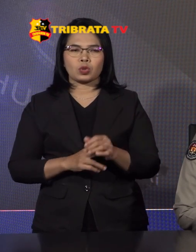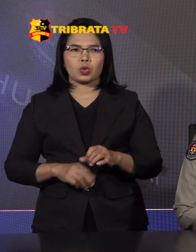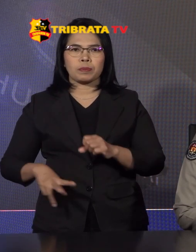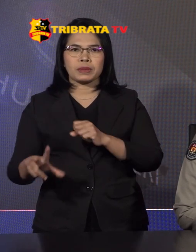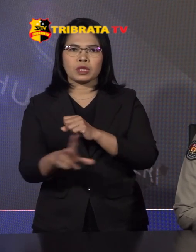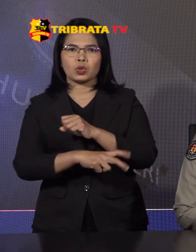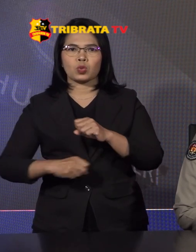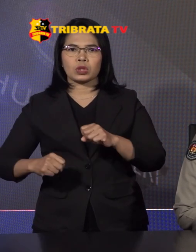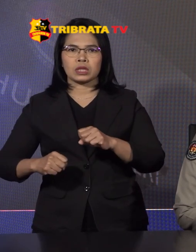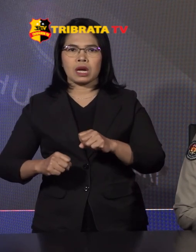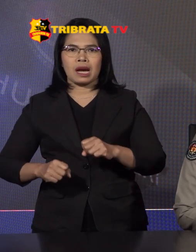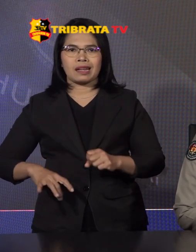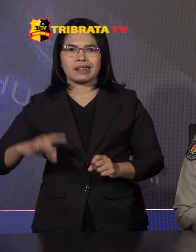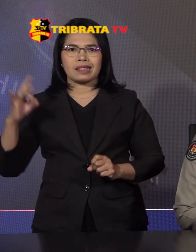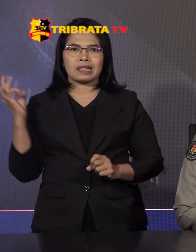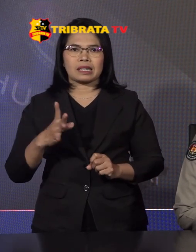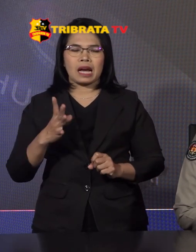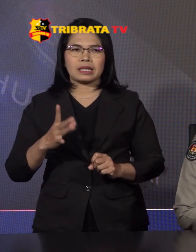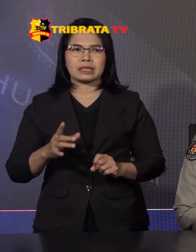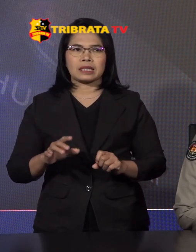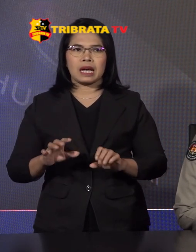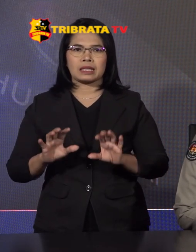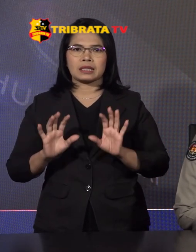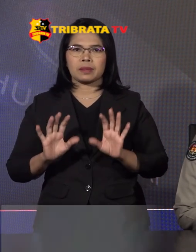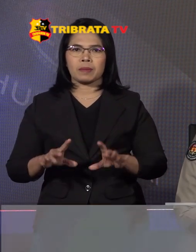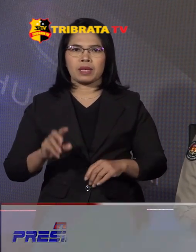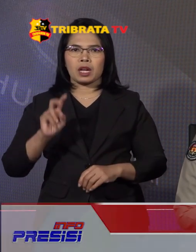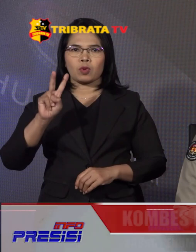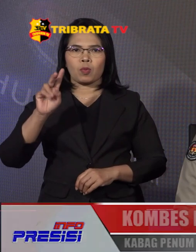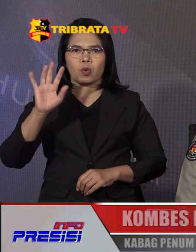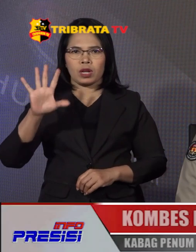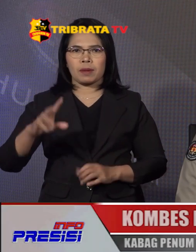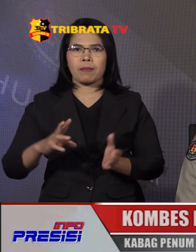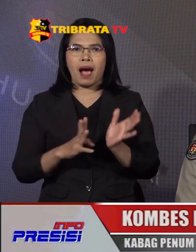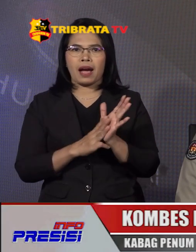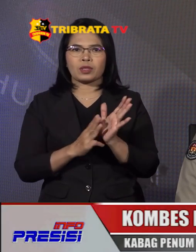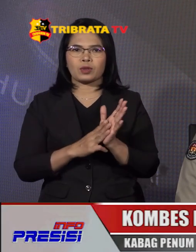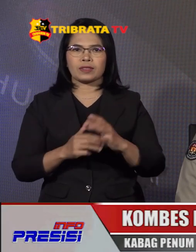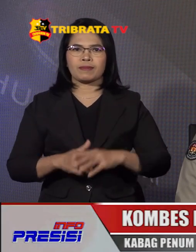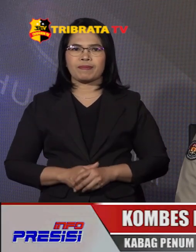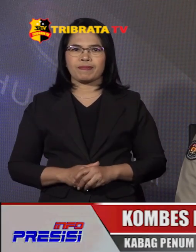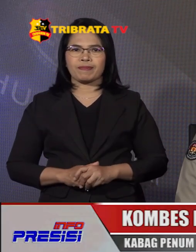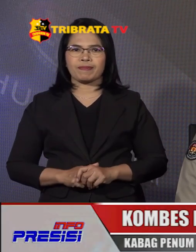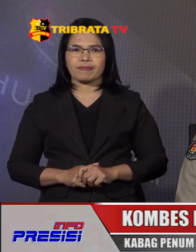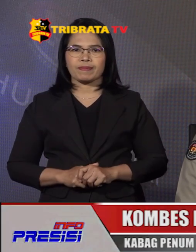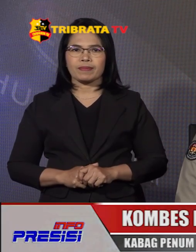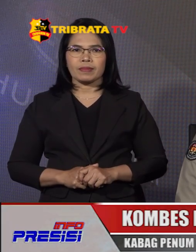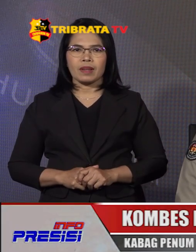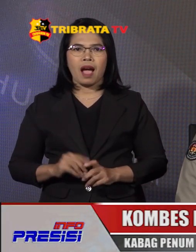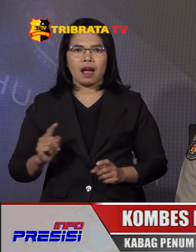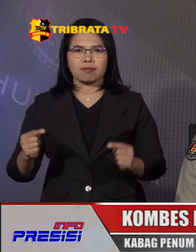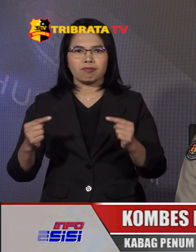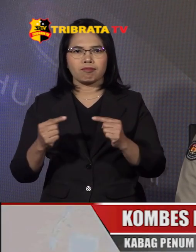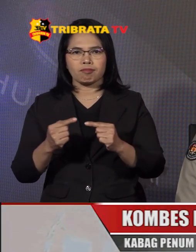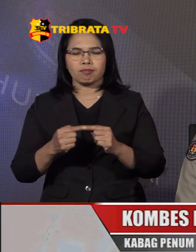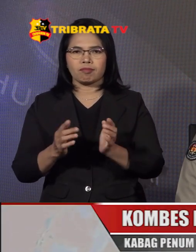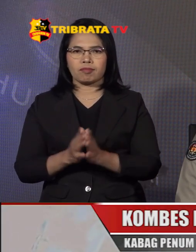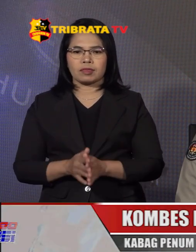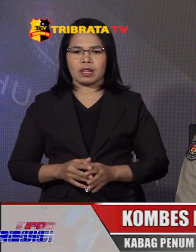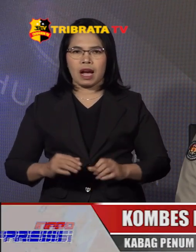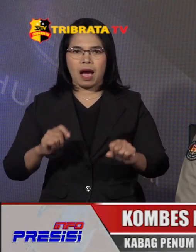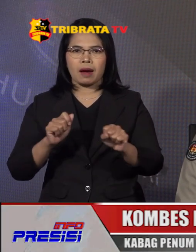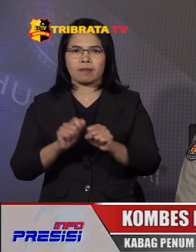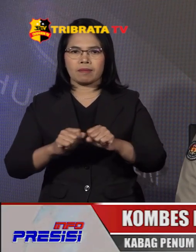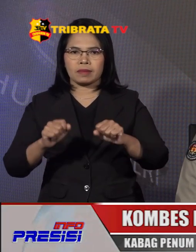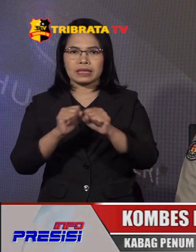pencurian dengan kekerasan sebanyak 25 kasus selanjutnya terkait dengan rekayasa